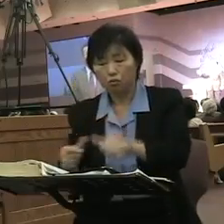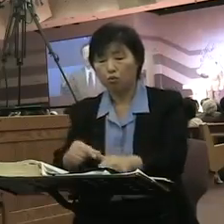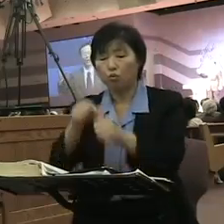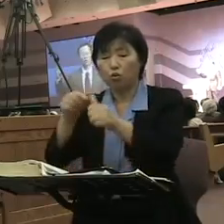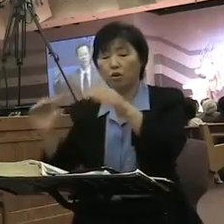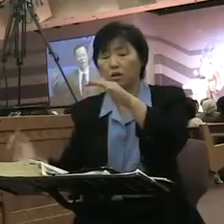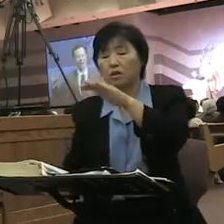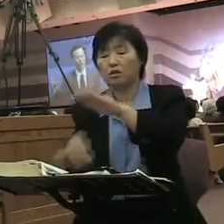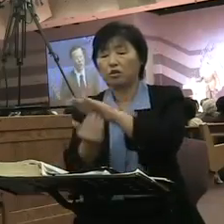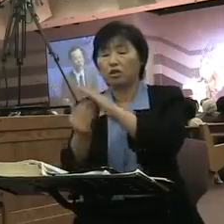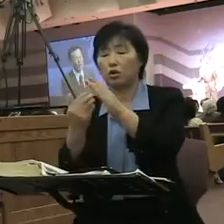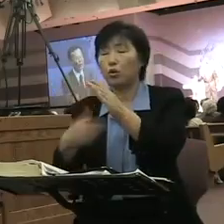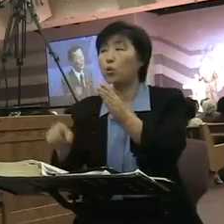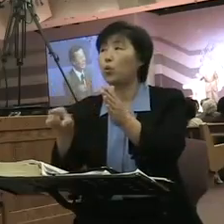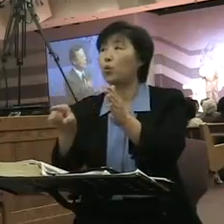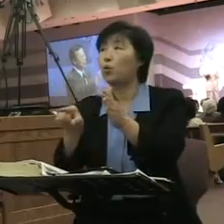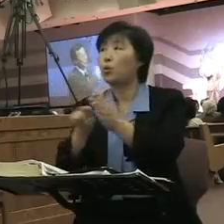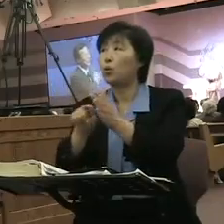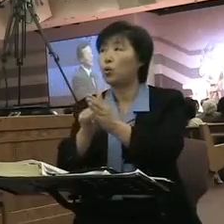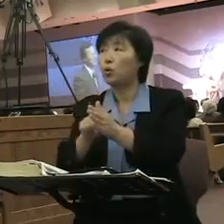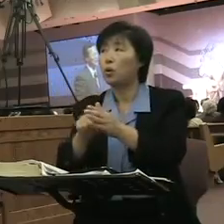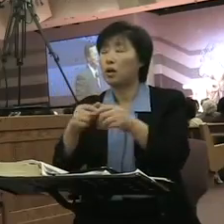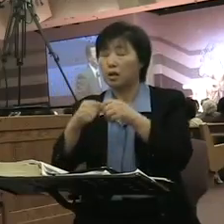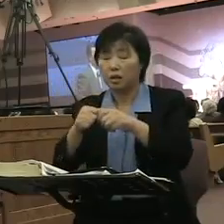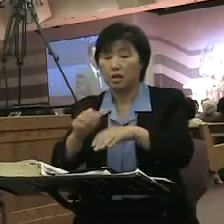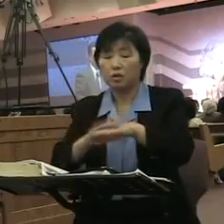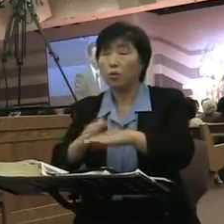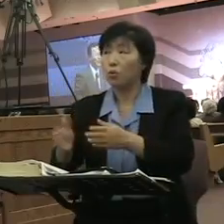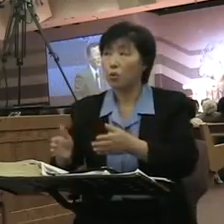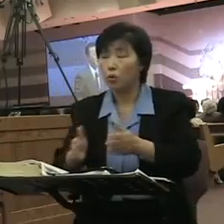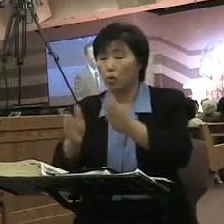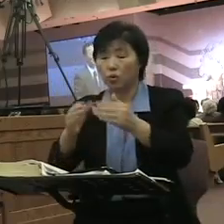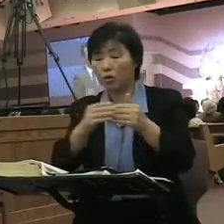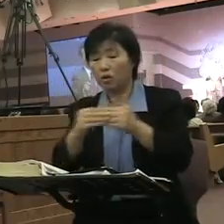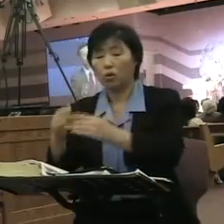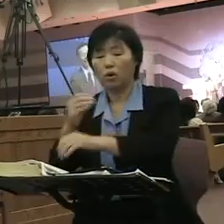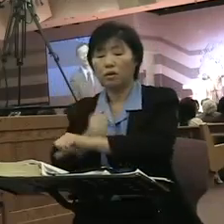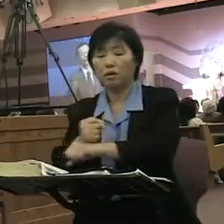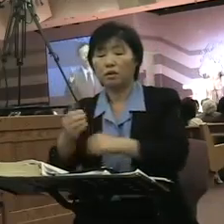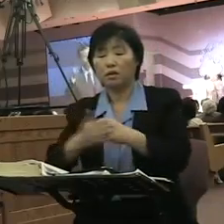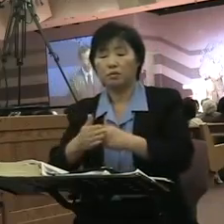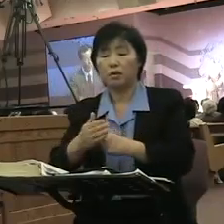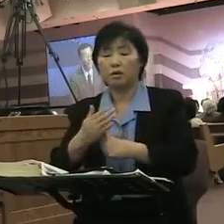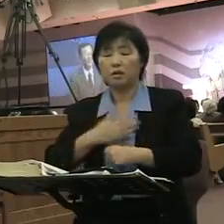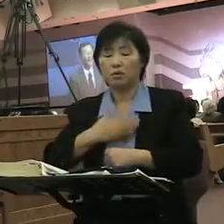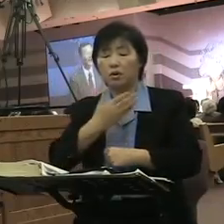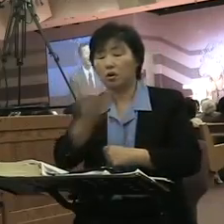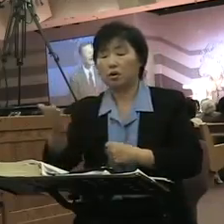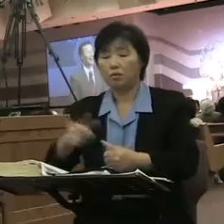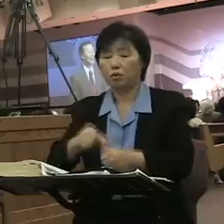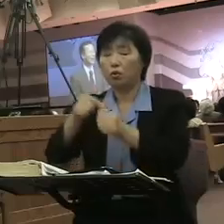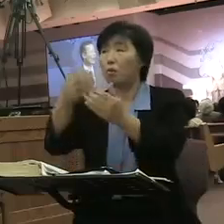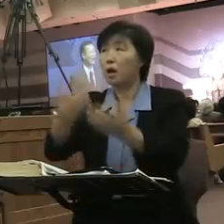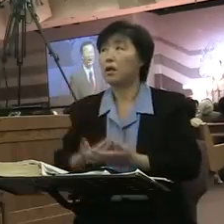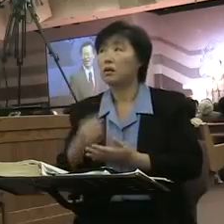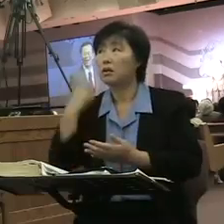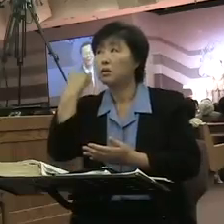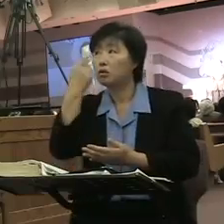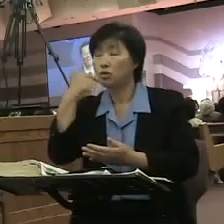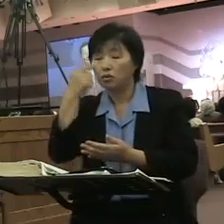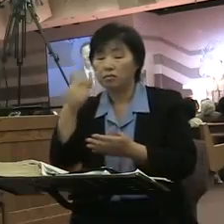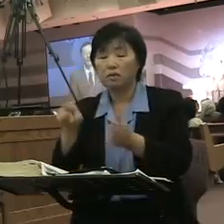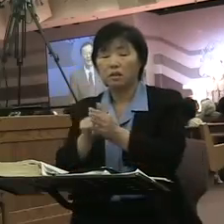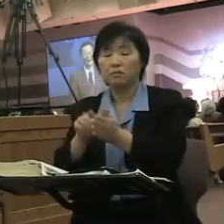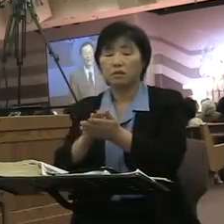위하여 하나님의 그 세밀한 손길로 인도하셨기 때문에 저와 여러분들이 오늘 구원받은 줄로 믿습니다.